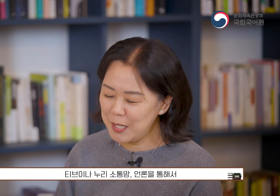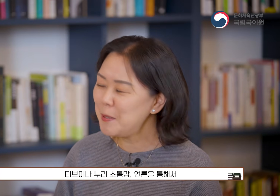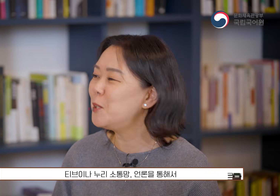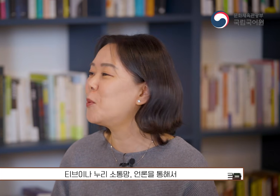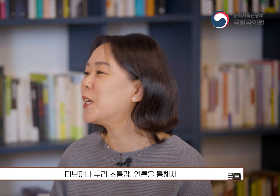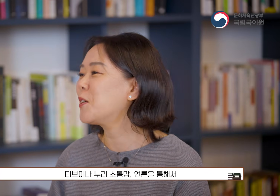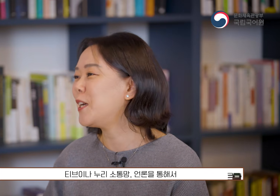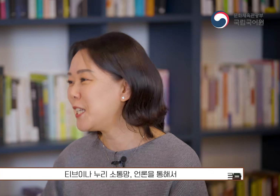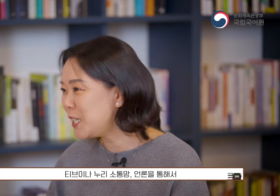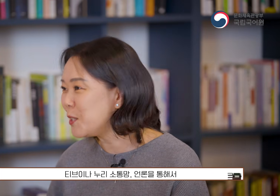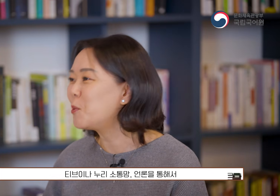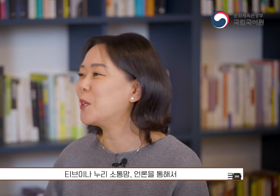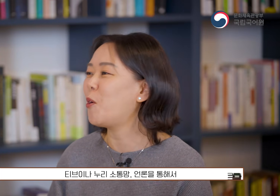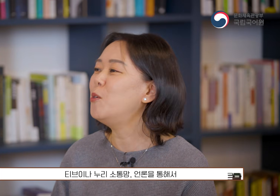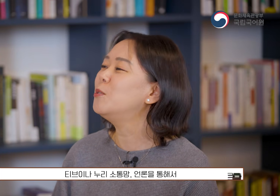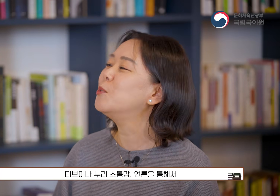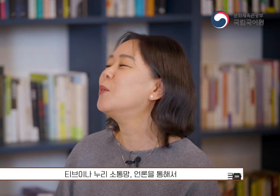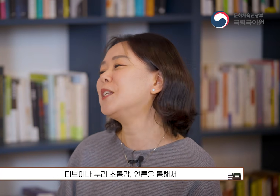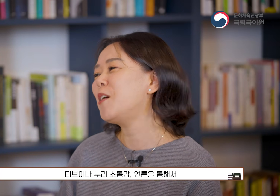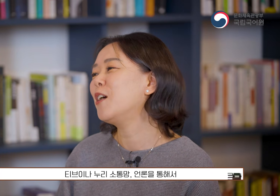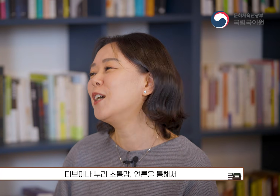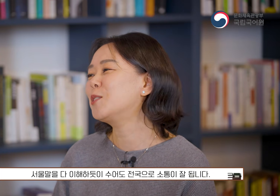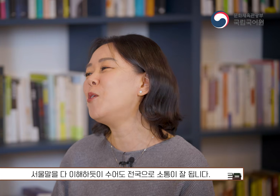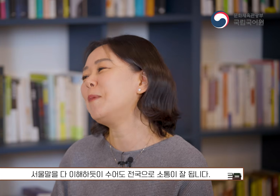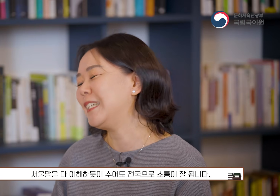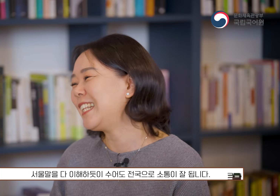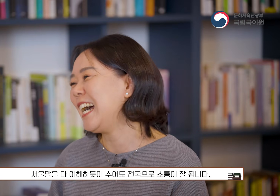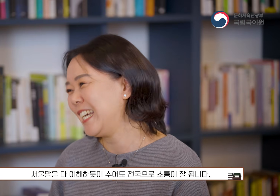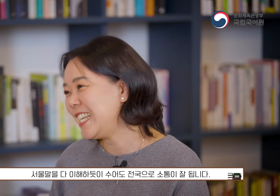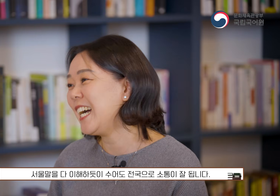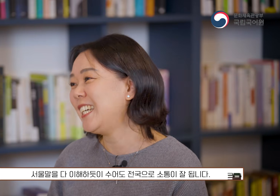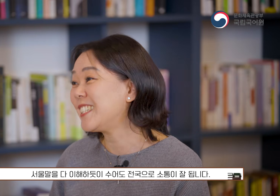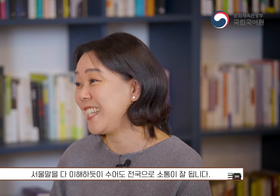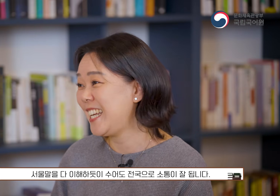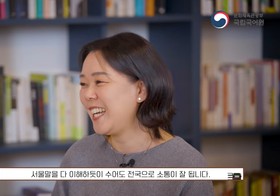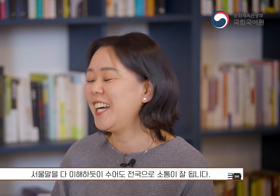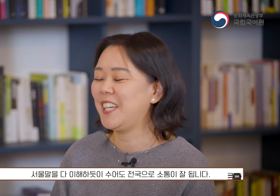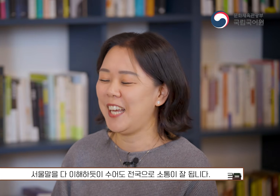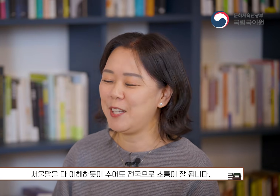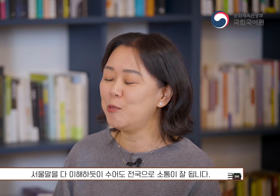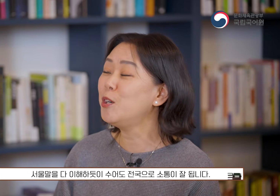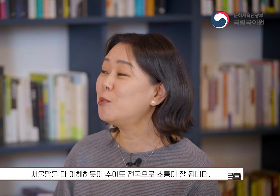TV를 통해서 SNS를 통해서 언론을 통해서 서울말을 다 이해하듯이 수어도